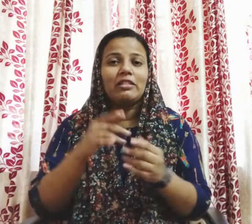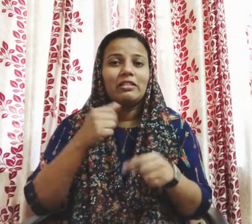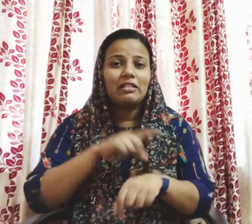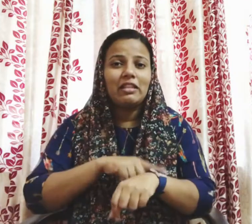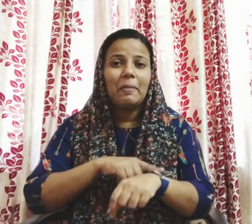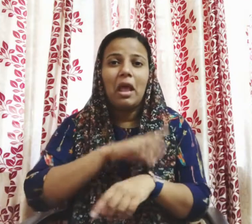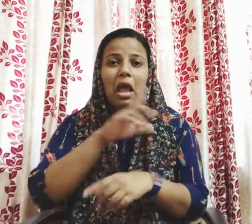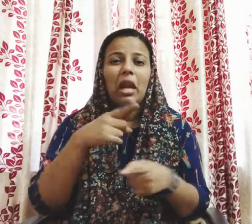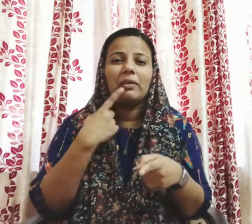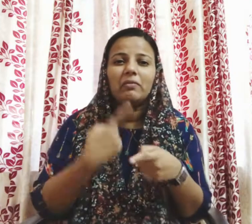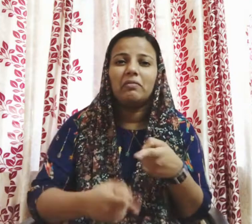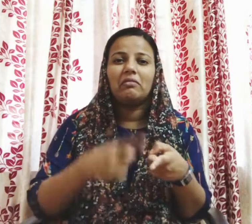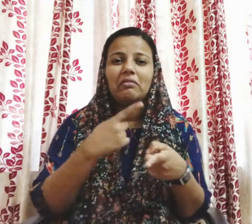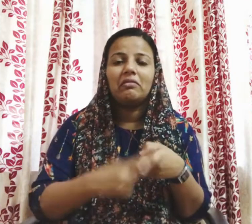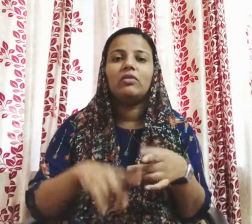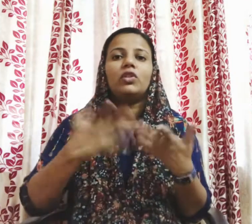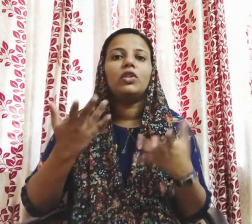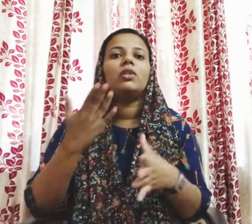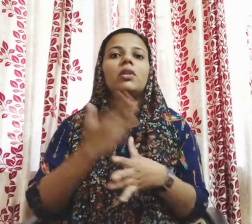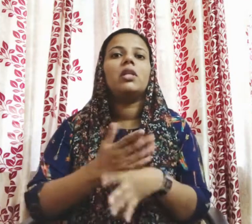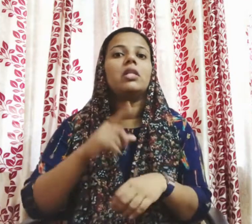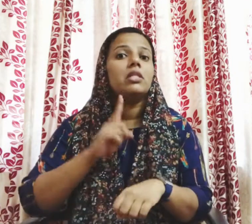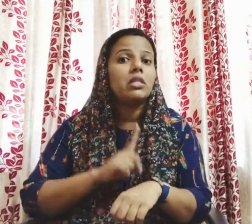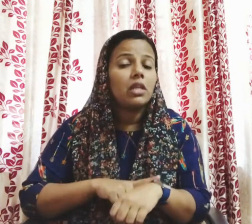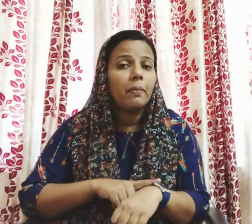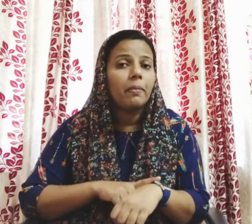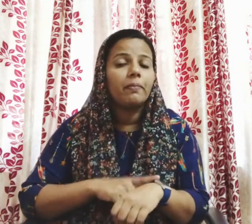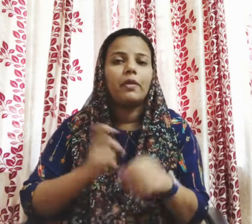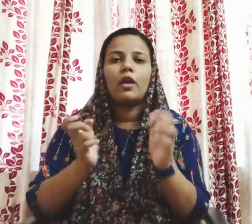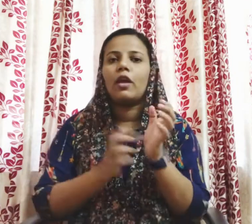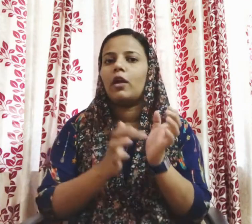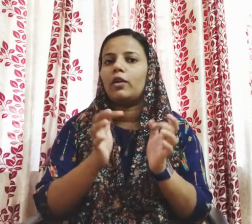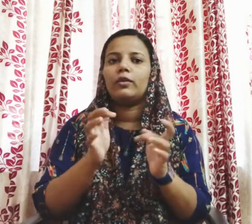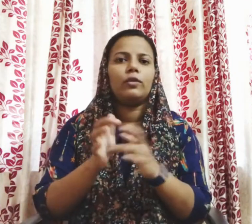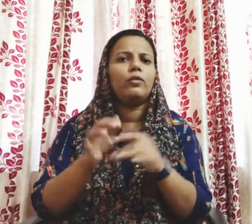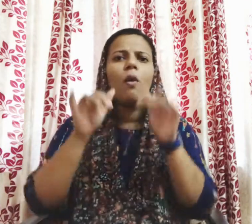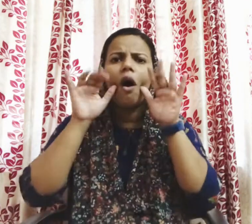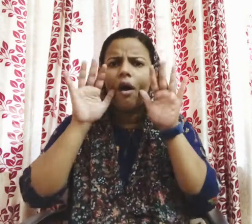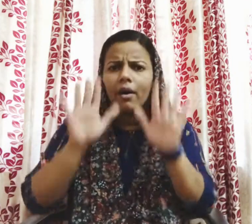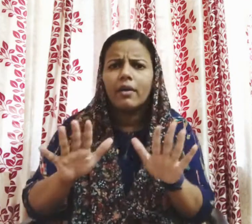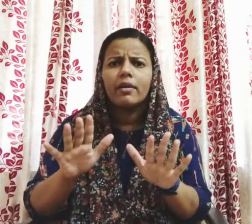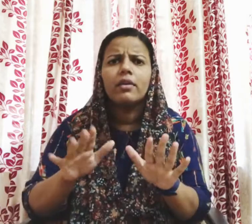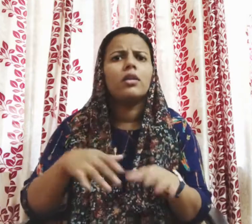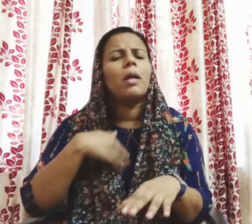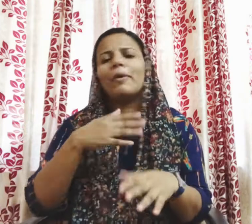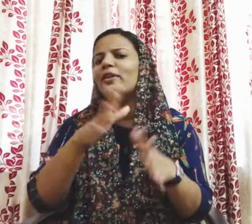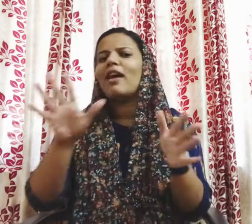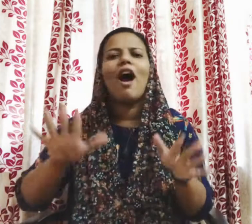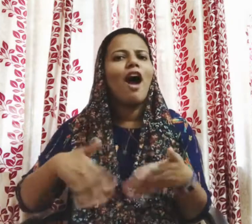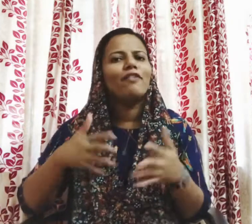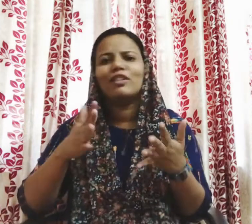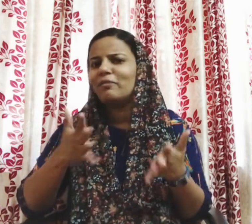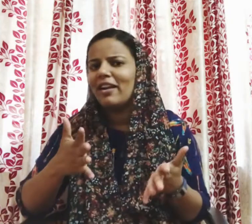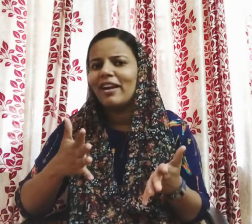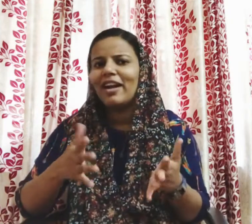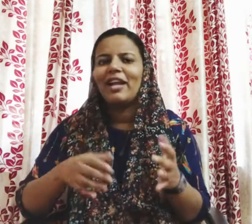ജീവിതത്തെ, സമയത്തെ അമേൻ വൃഥാവാക്കി കളയുമ്പോൾ ഓർത്തോണം, കർത്താവ് അനുഗ്രഹിച്ചാൽ ഇതിൻ്റെ ഒന്നും ആവശ്യമില്ല. ഞാൻ എൻ്റെ